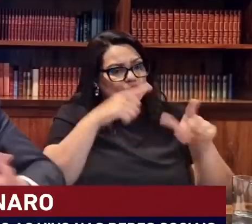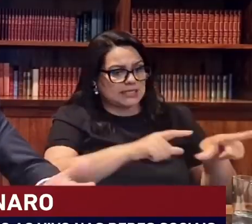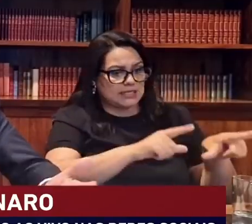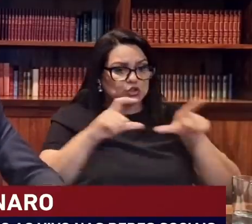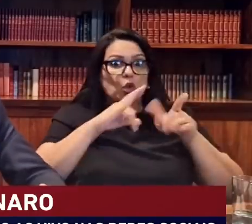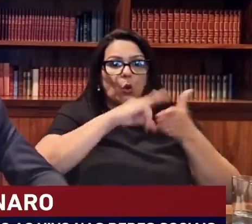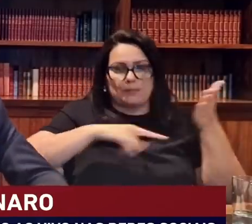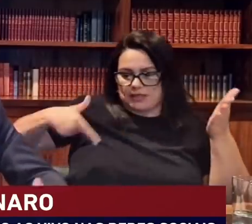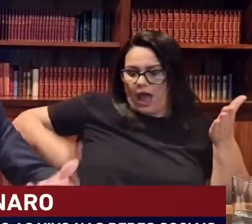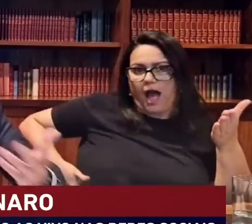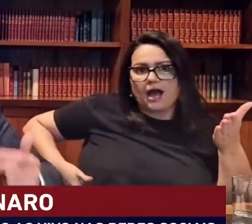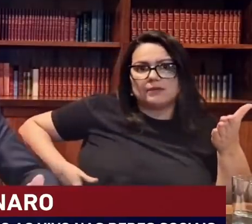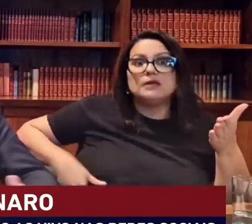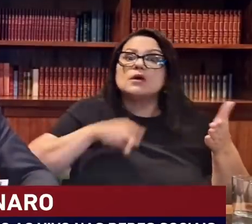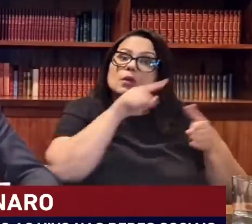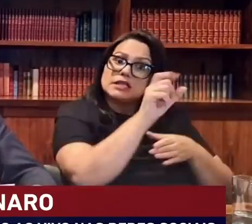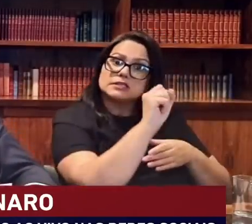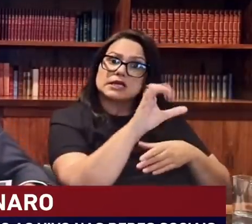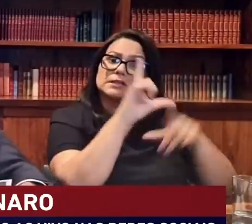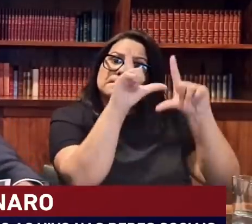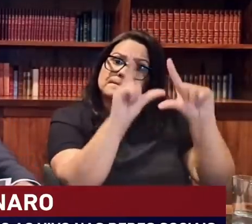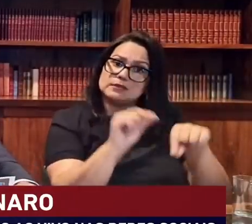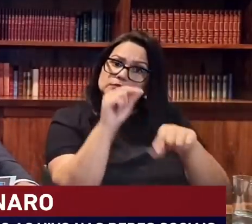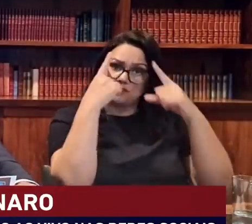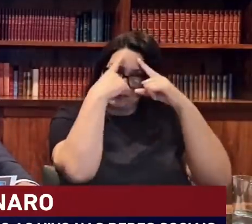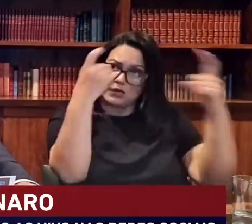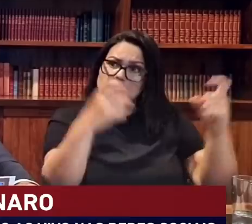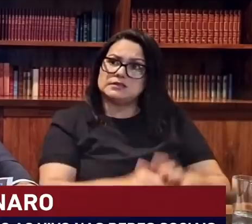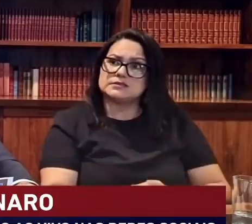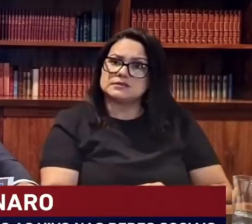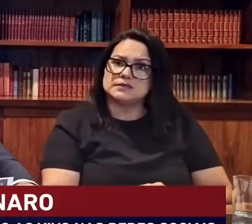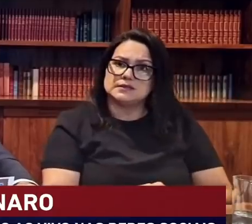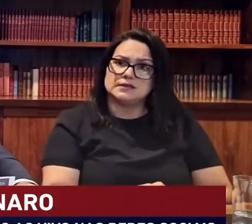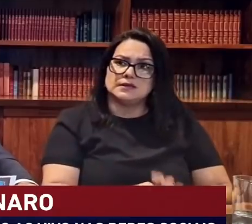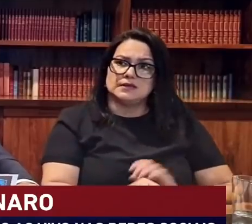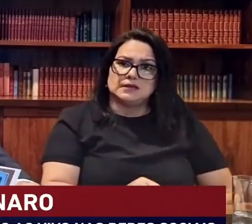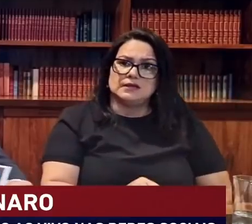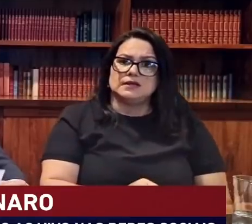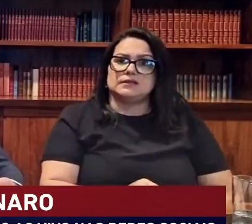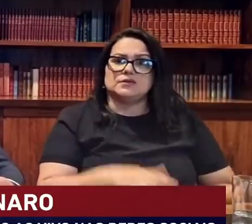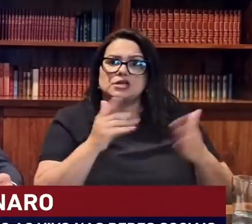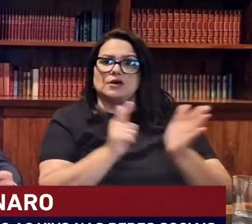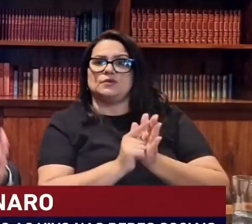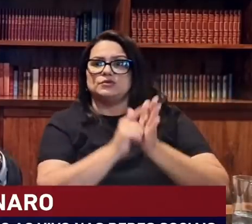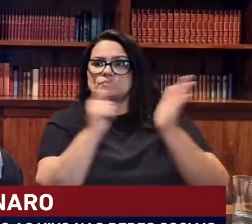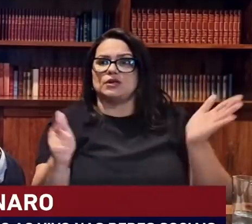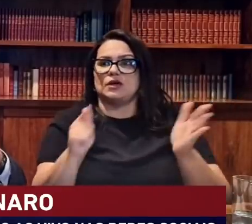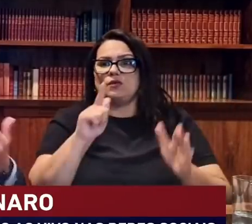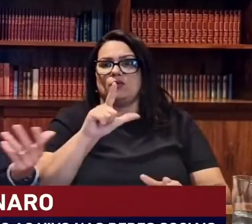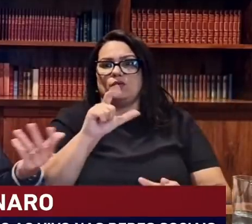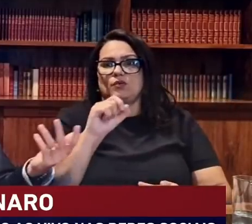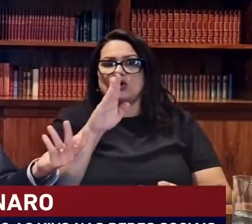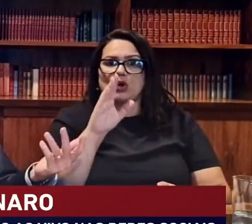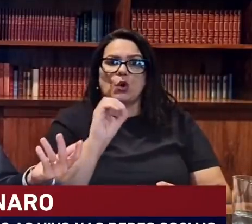é o estado menos violento. E a violência tem que cair. Como está caindo a violência? Segundo o jornal O Globo, é que os traficantes estão ficando